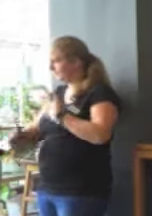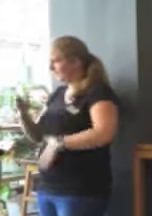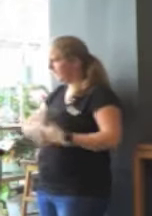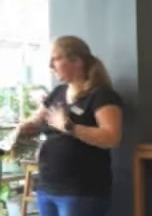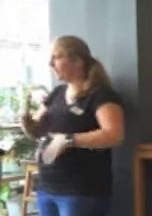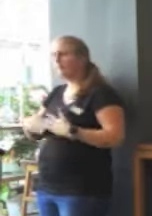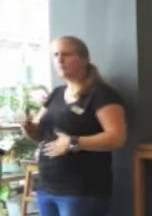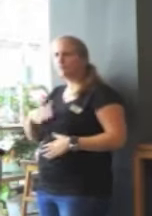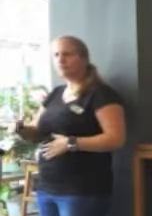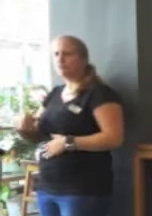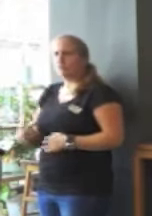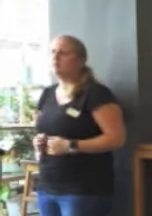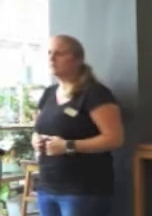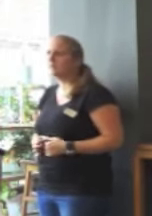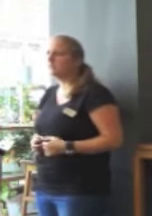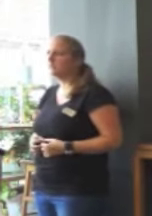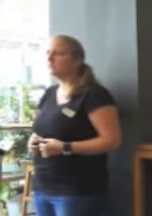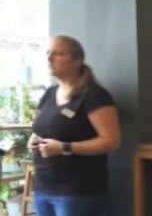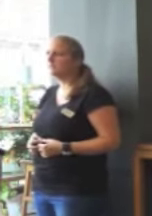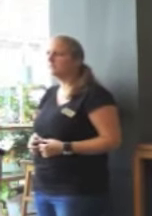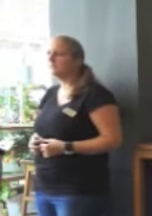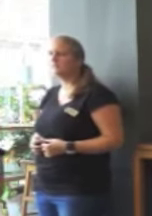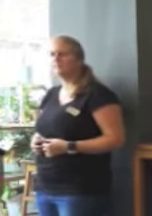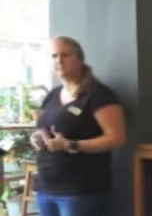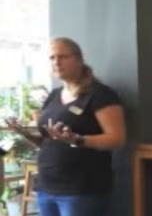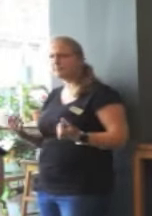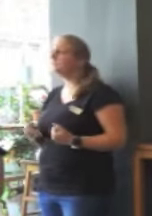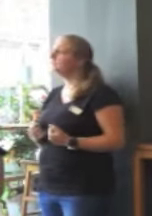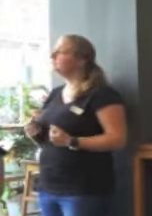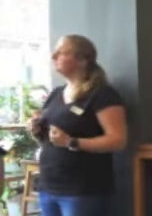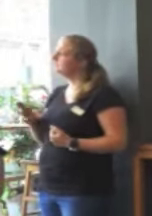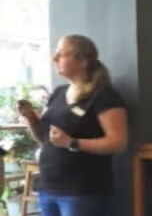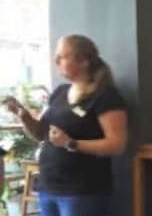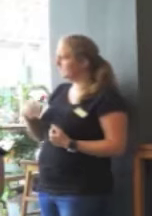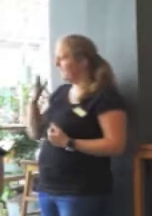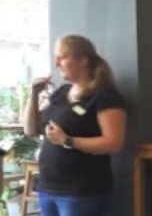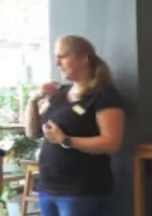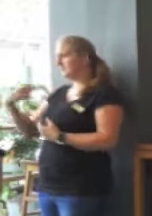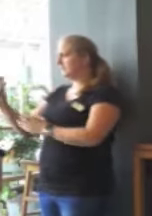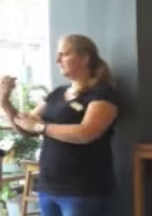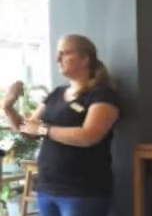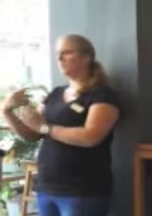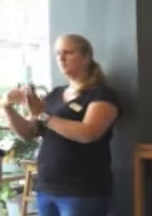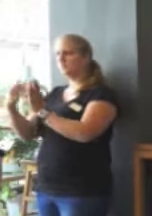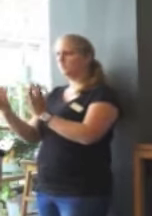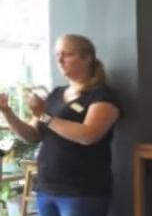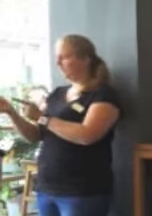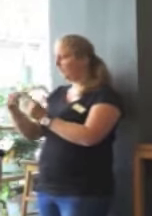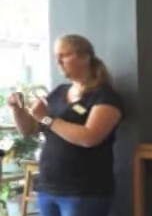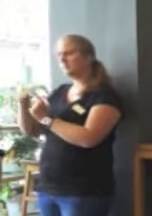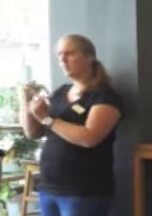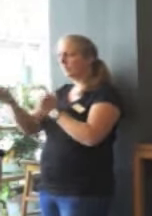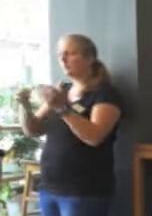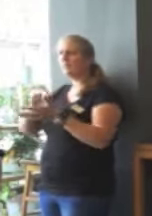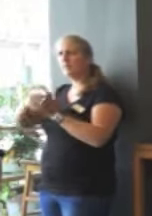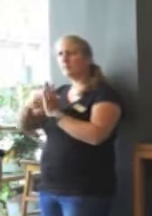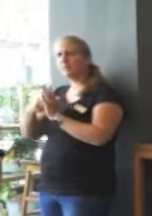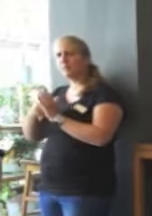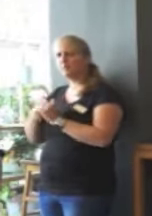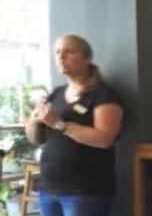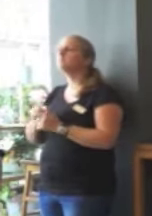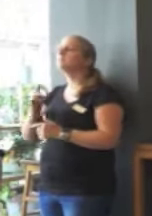på väldigt, väldigt lång tid. Vad får ni för gensvar utanför det här projektet? Vi får